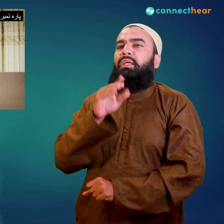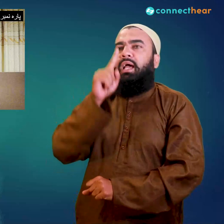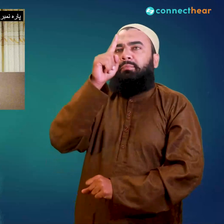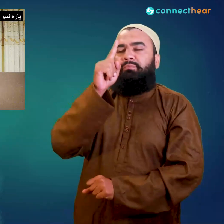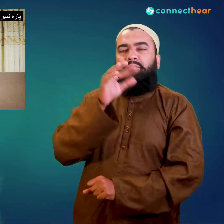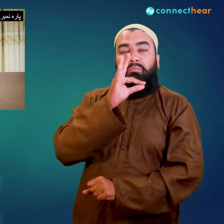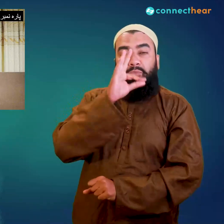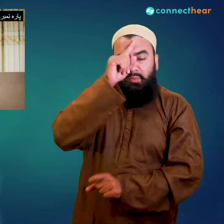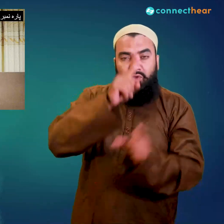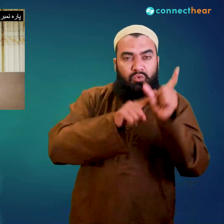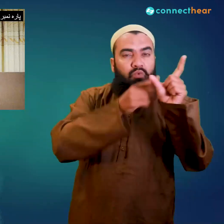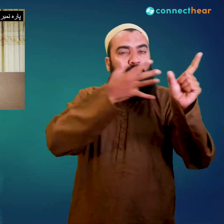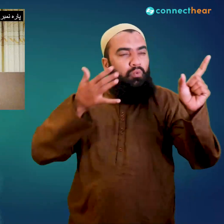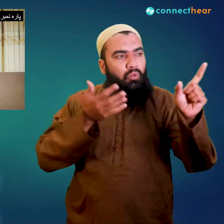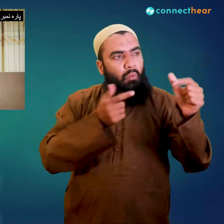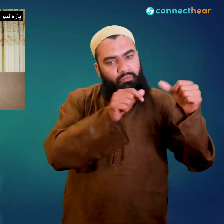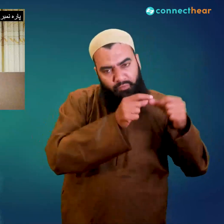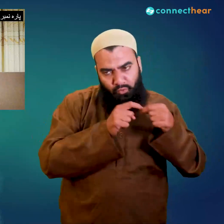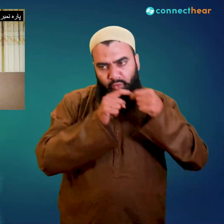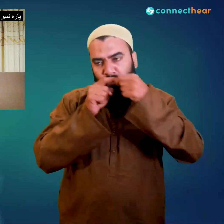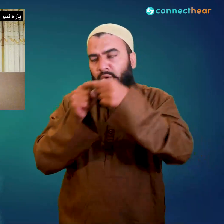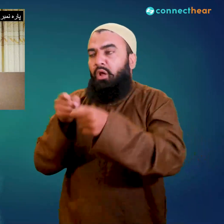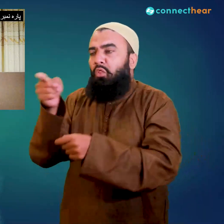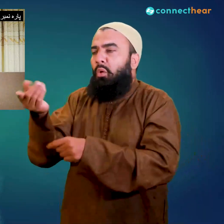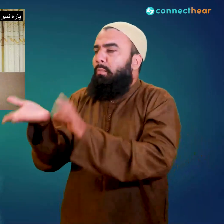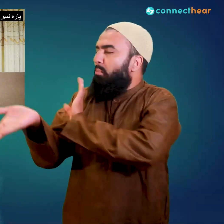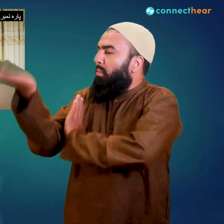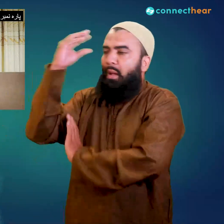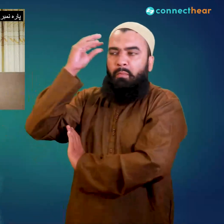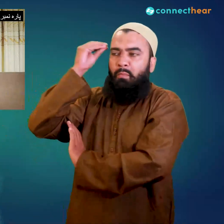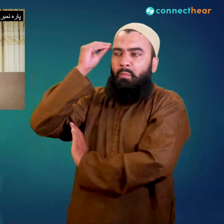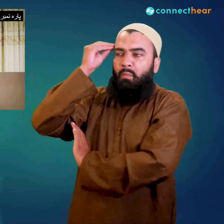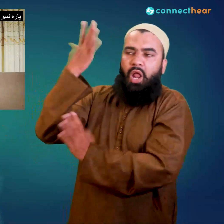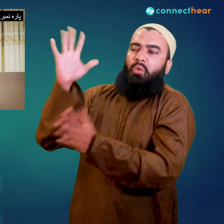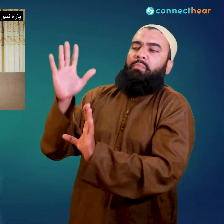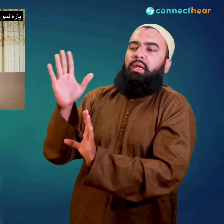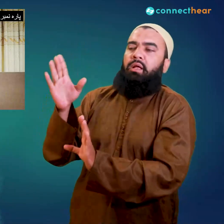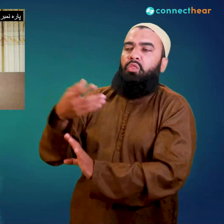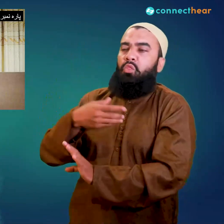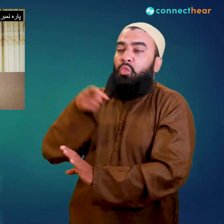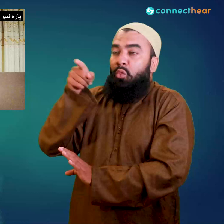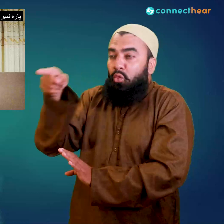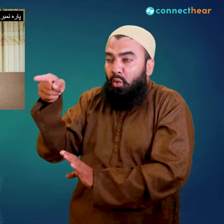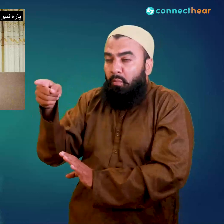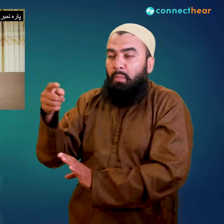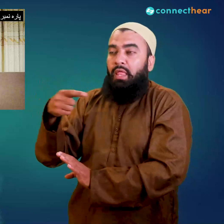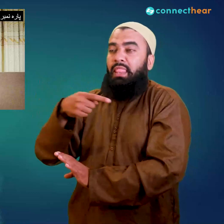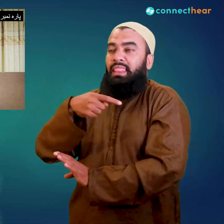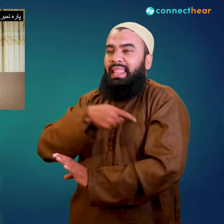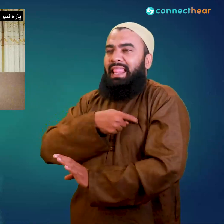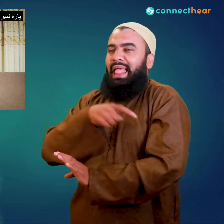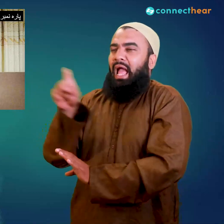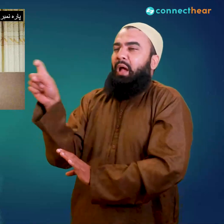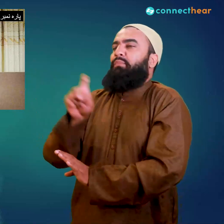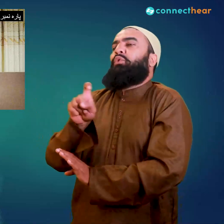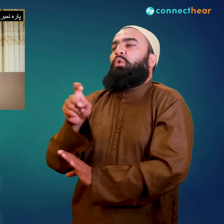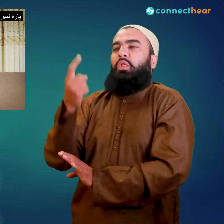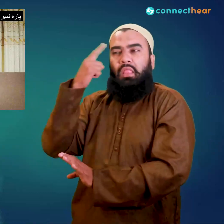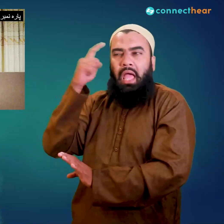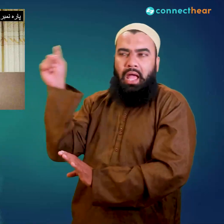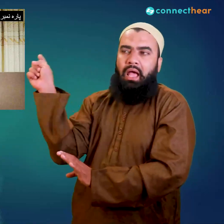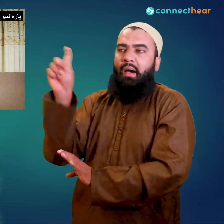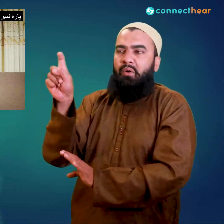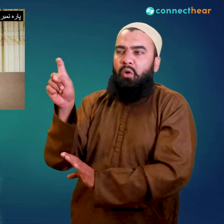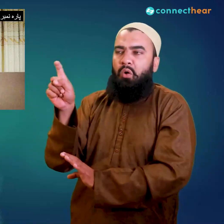جاہلون، جب کہ تم جہالت میں تھے، نادانی میں تھے، یعنی تم نے وہ عمل اپنے بھائی یوسف علیہ السلام کے